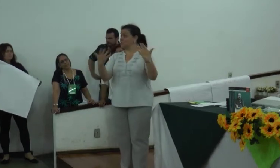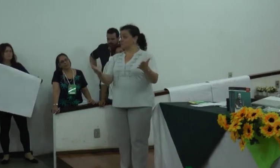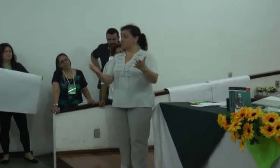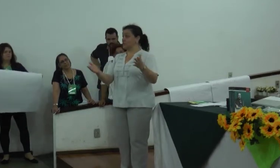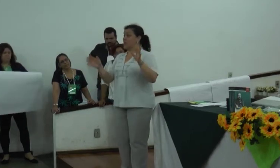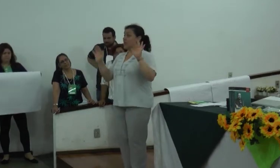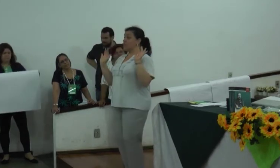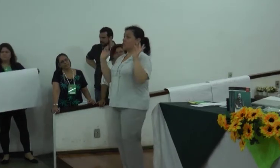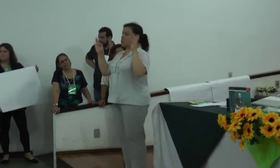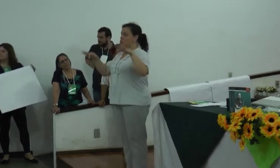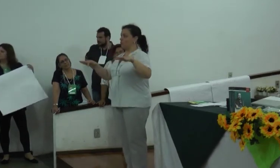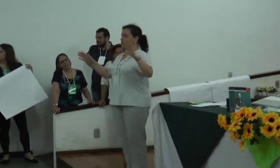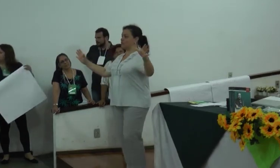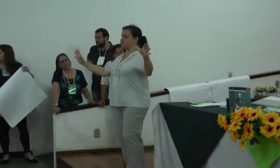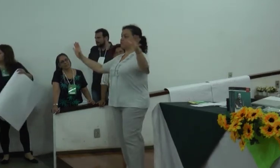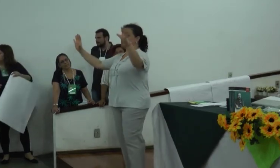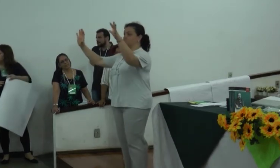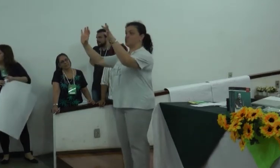E depois